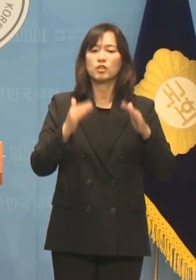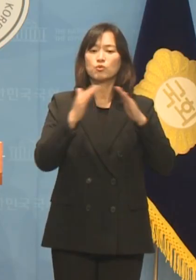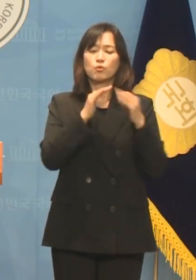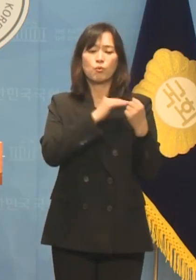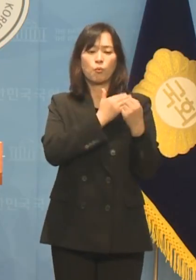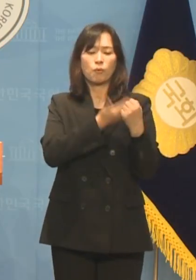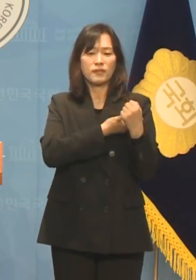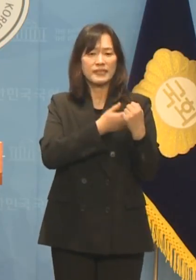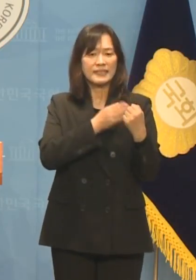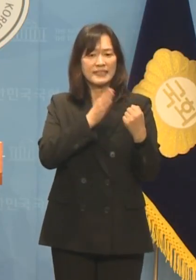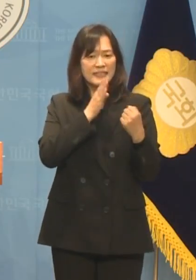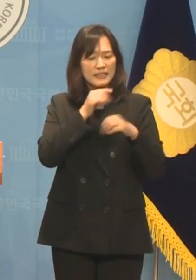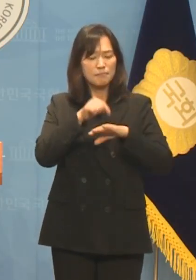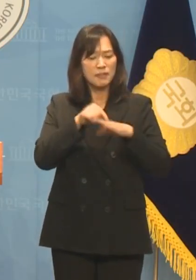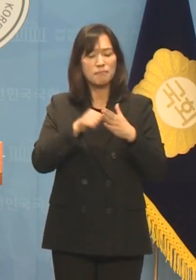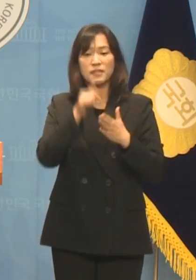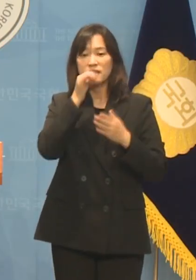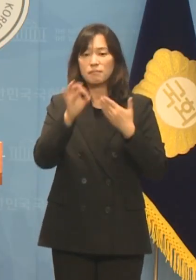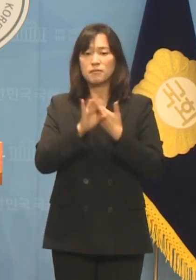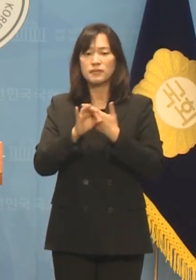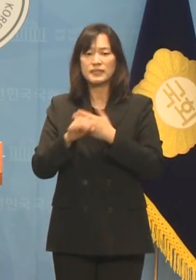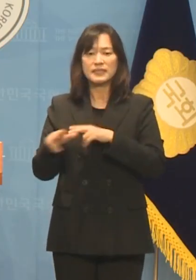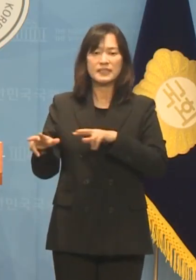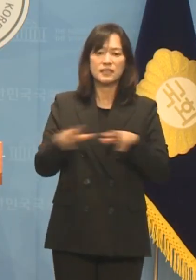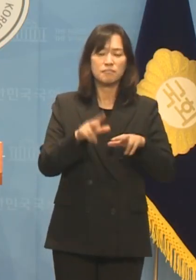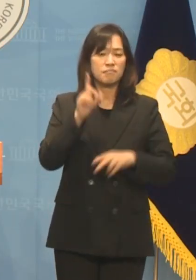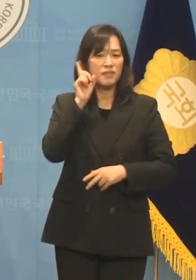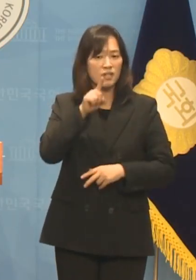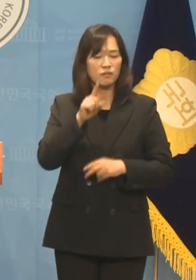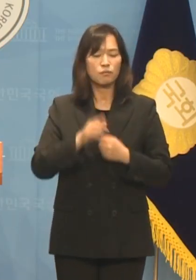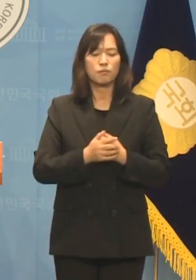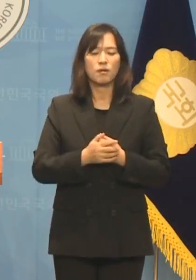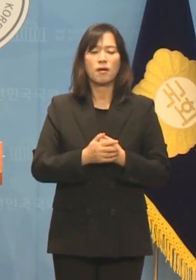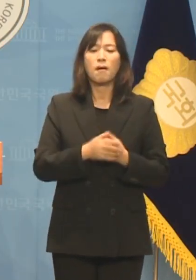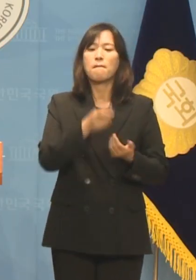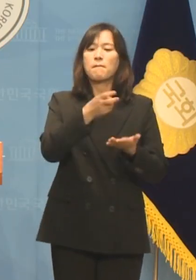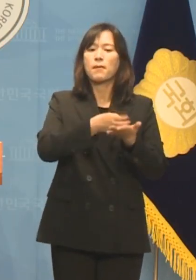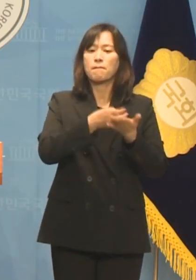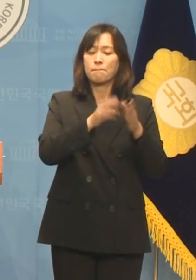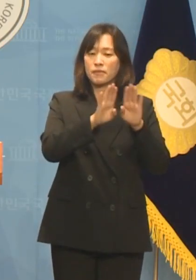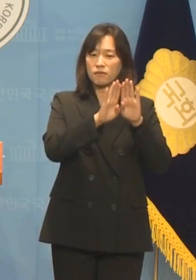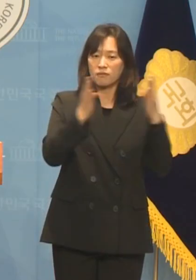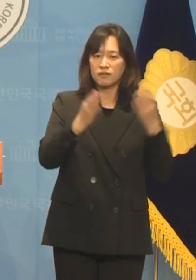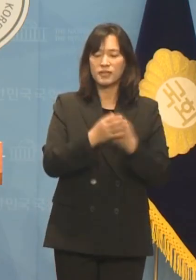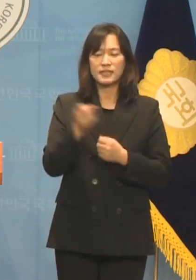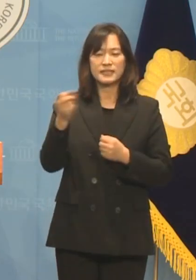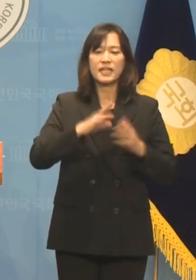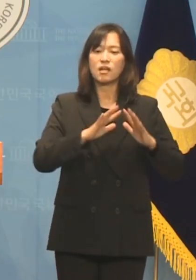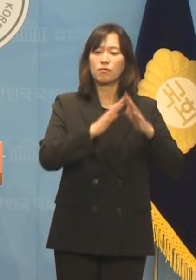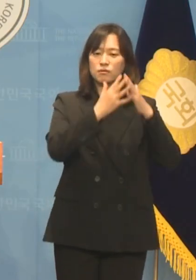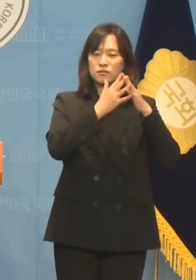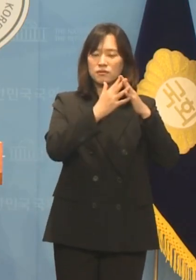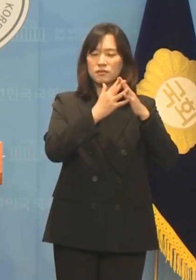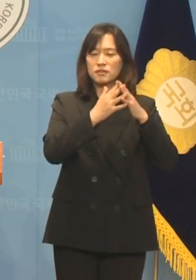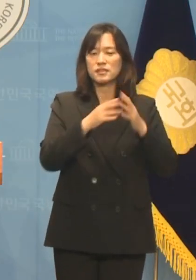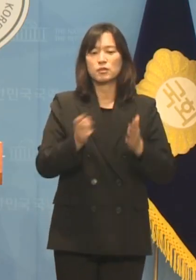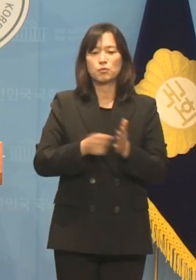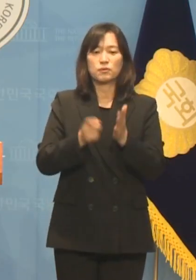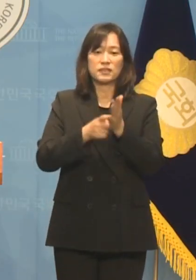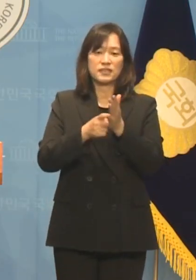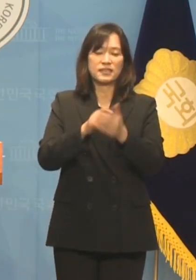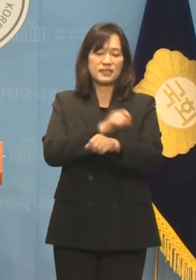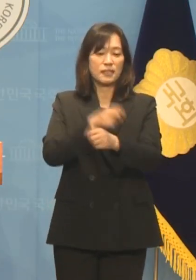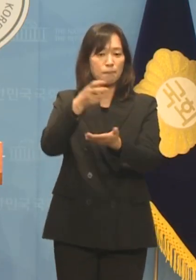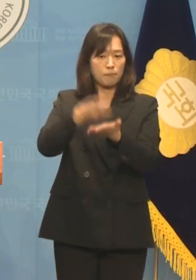손톱만큼이라도 진심이 있다면 당장 내일이라도 국토 법안 소위를 열어서 재건축 재개발 사업 촉진